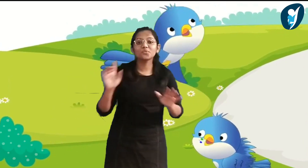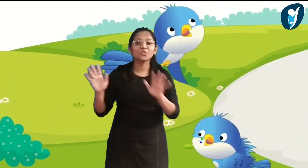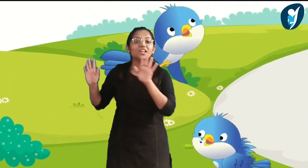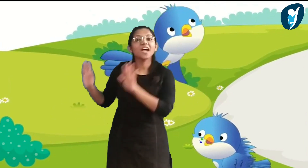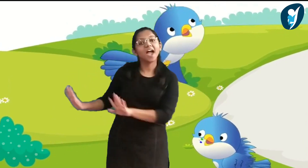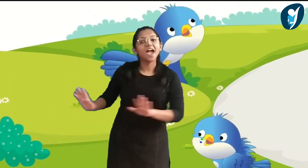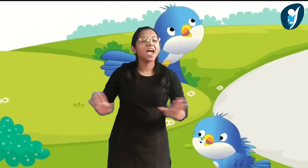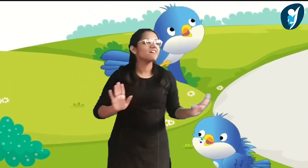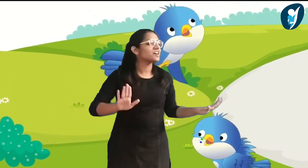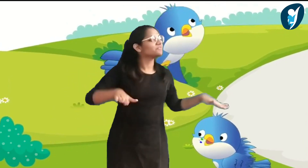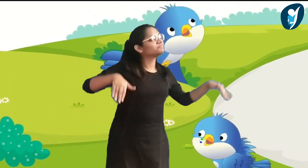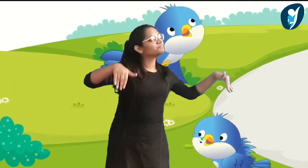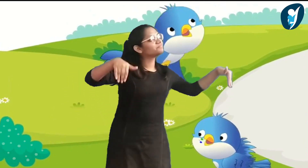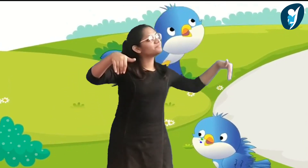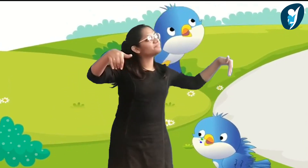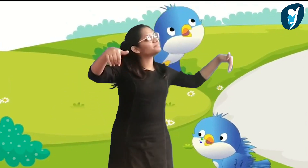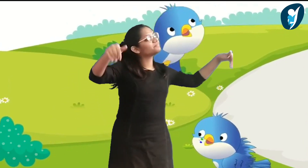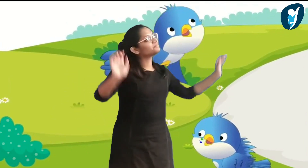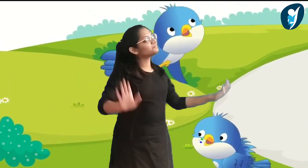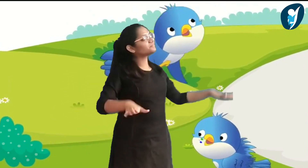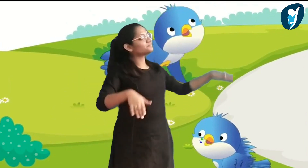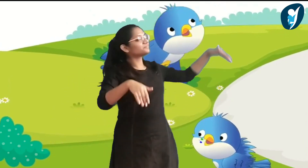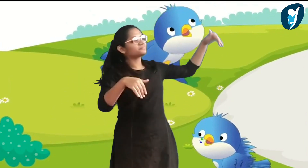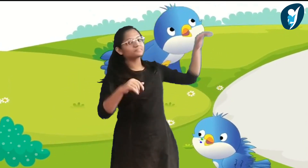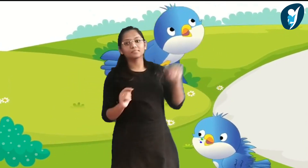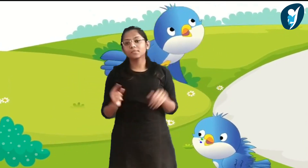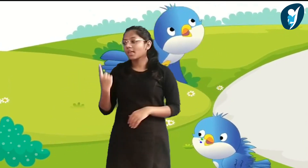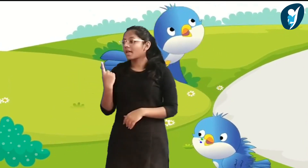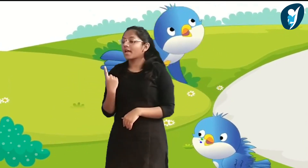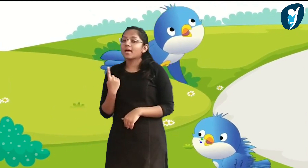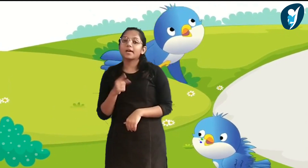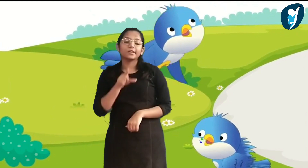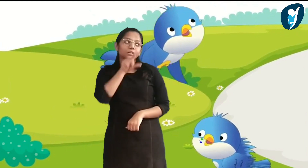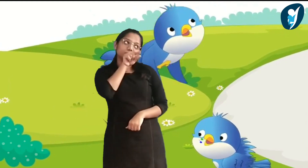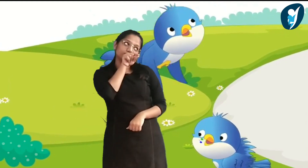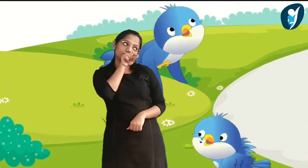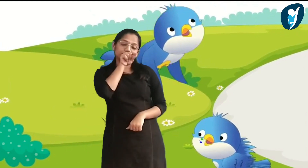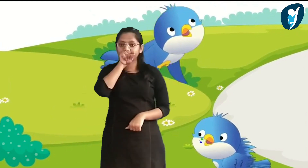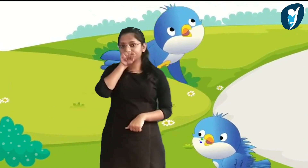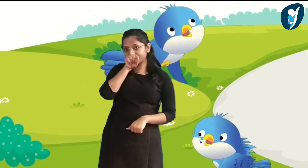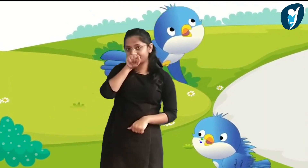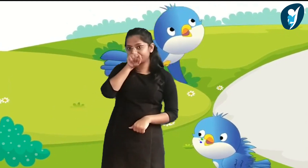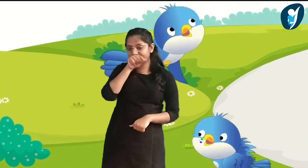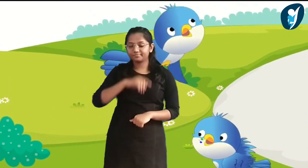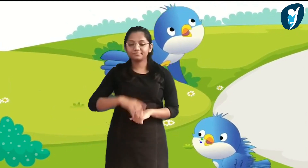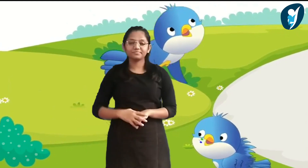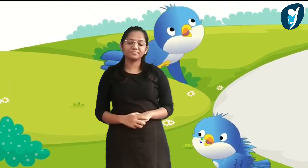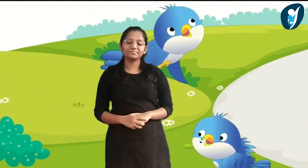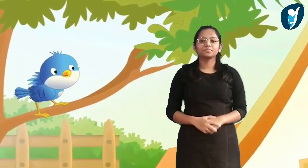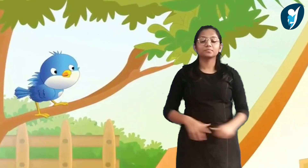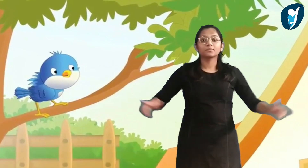रह गई है। हाँ एक ही रह गई है। हाँ एक ही रह गई